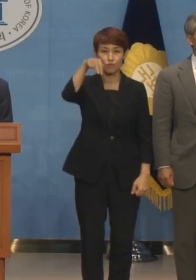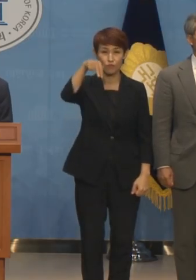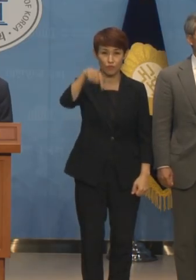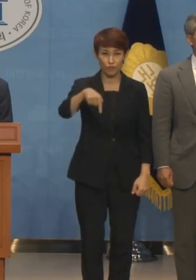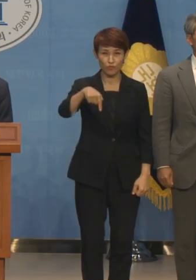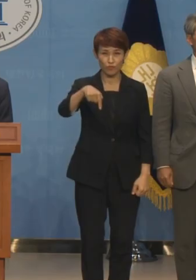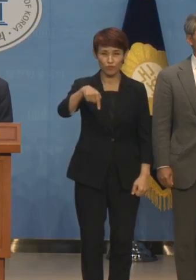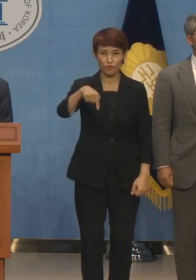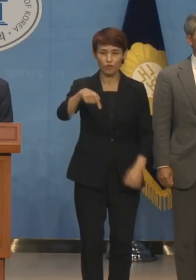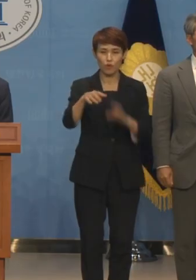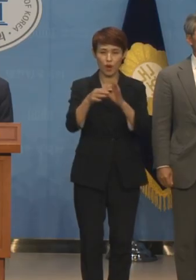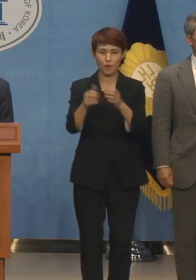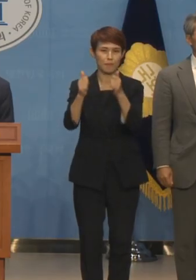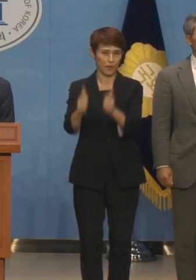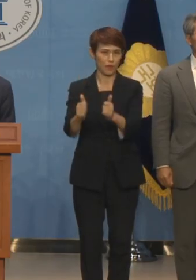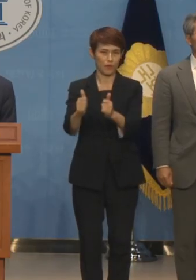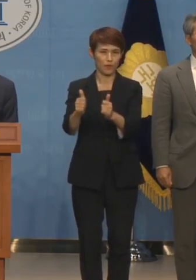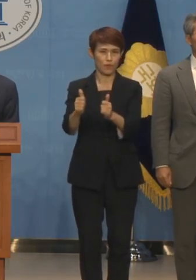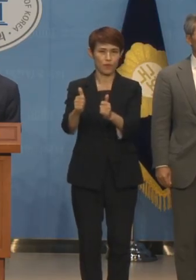판결과